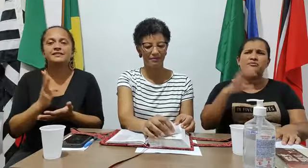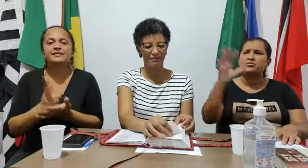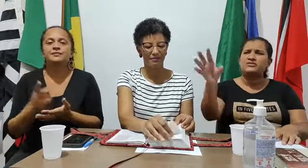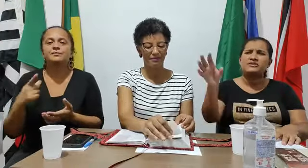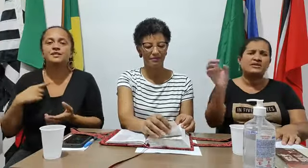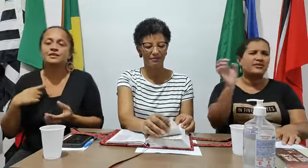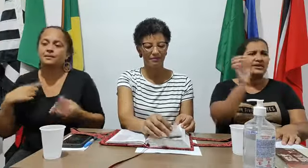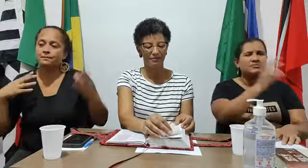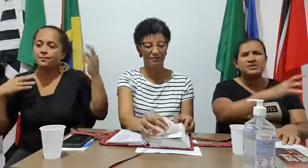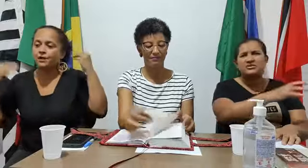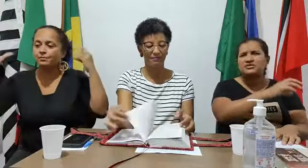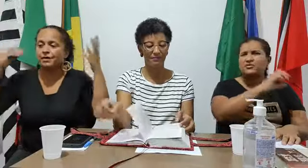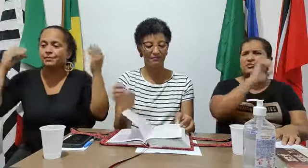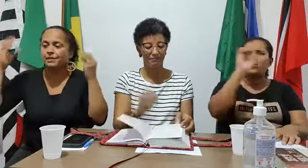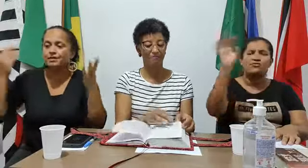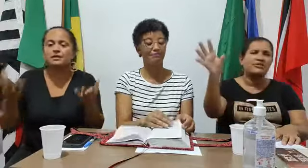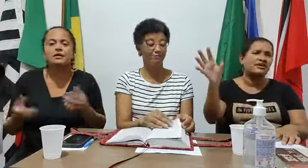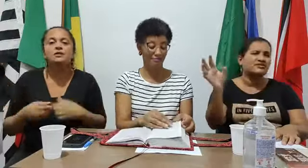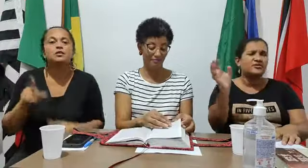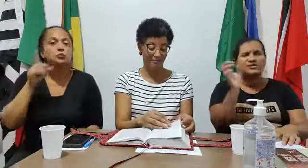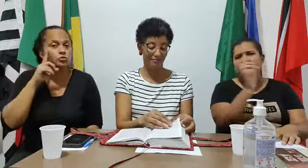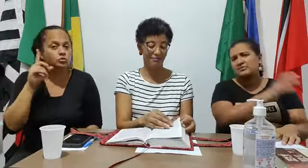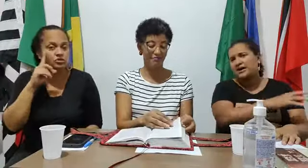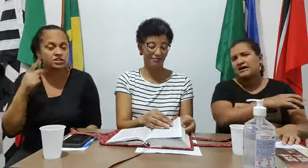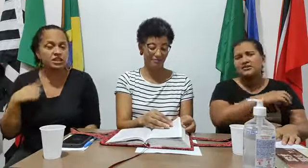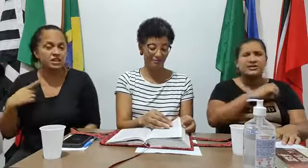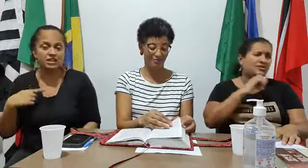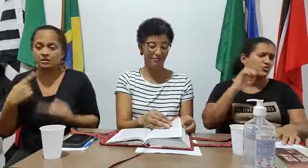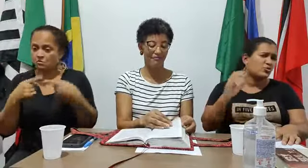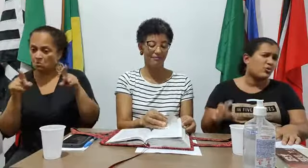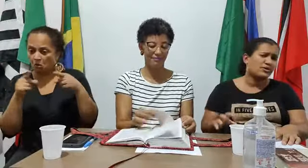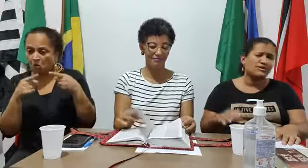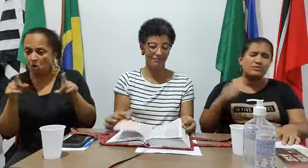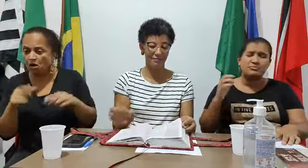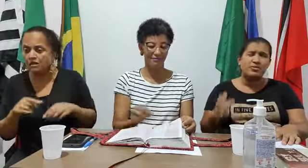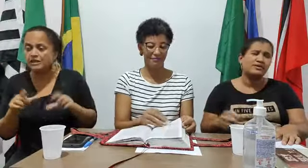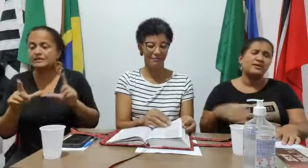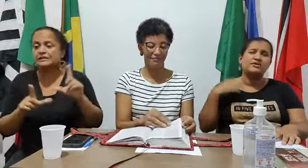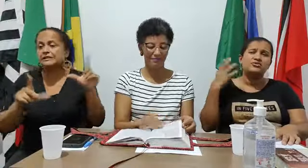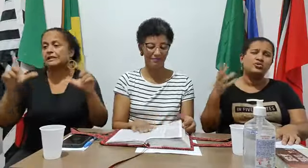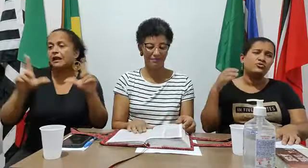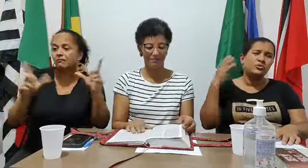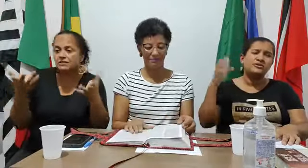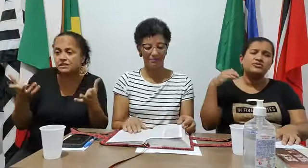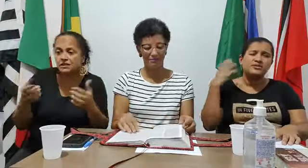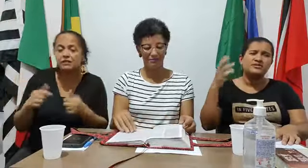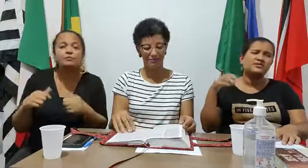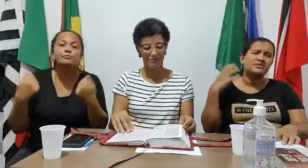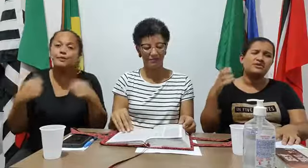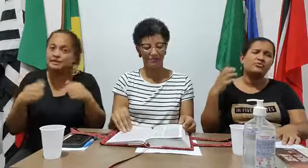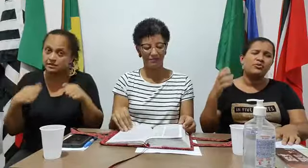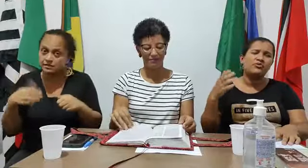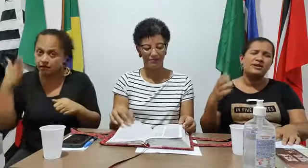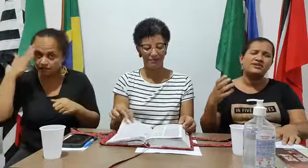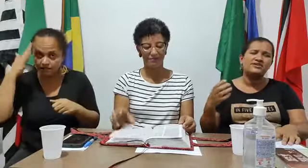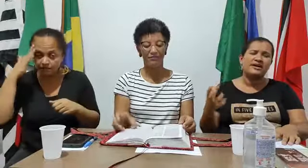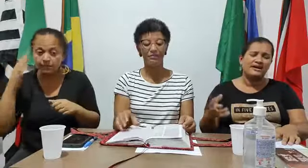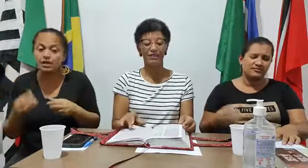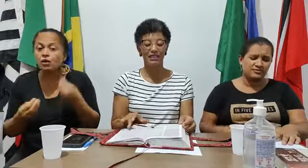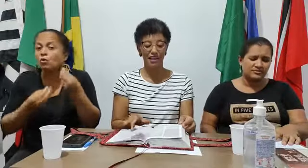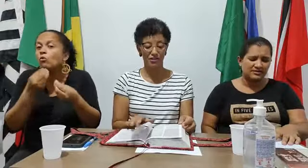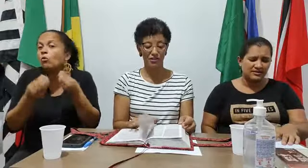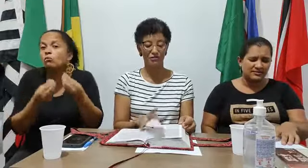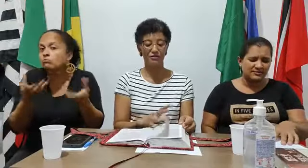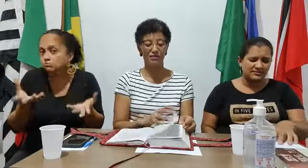Ou é a música, ou é na mídia, ou é uma conversa, ou é no trabalho, ou é na escola, não importa. Todo momento nós estamos sendo